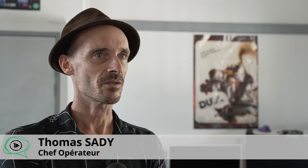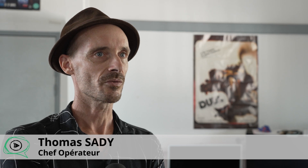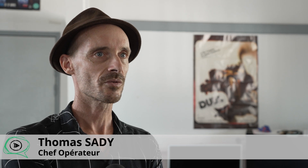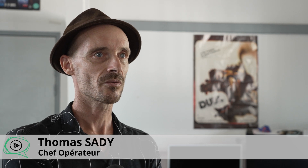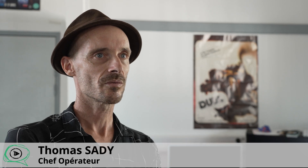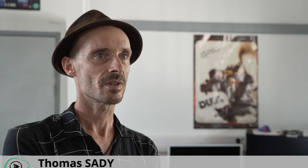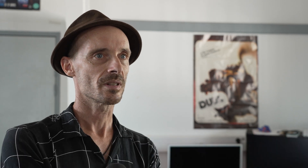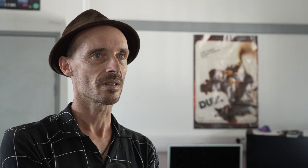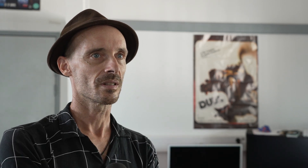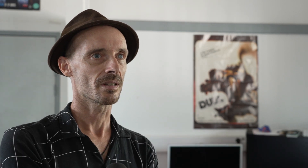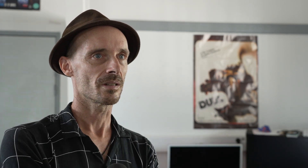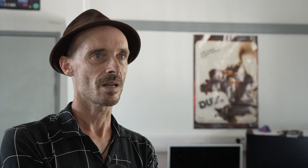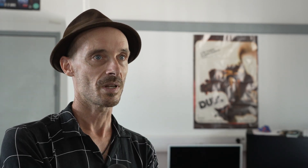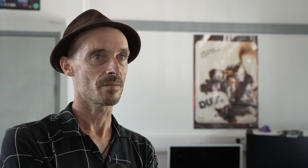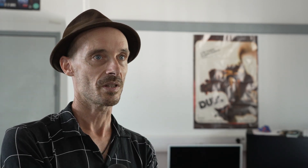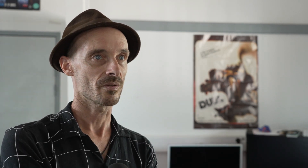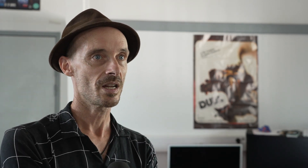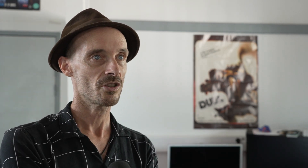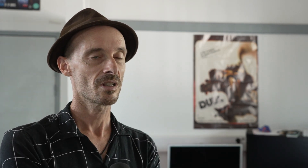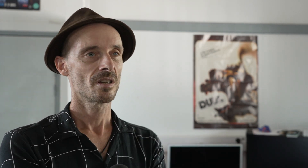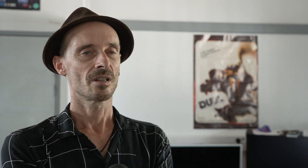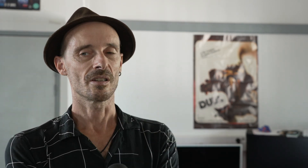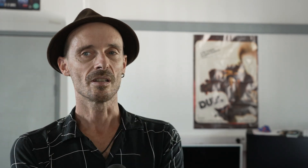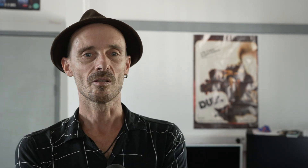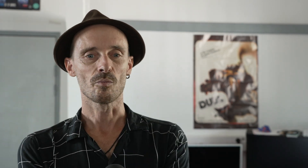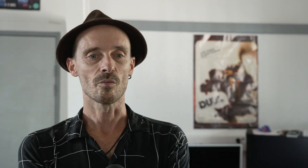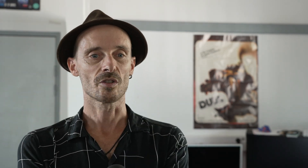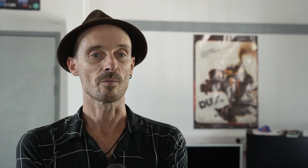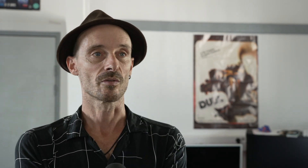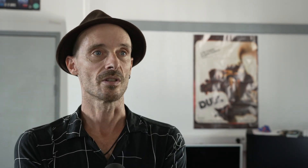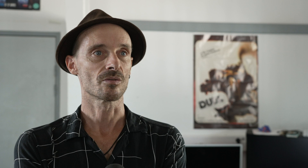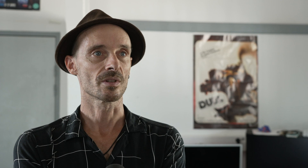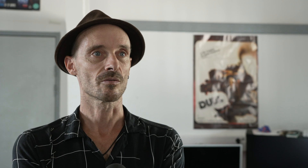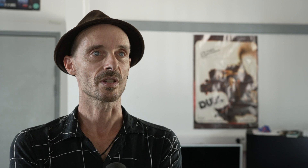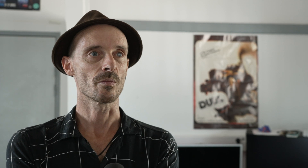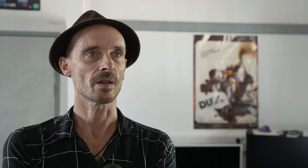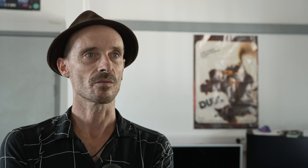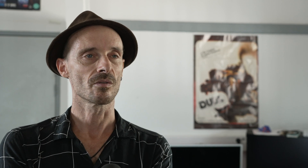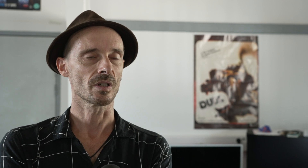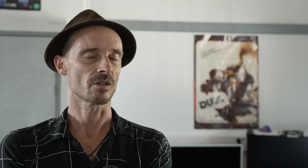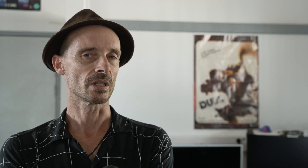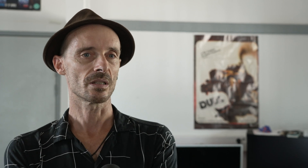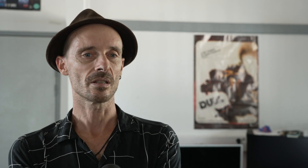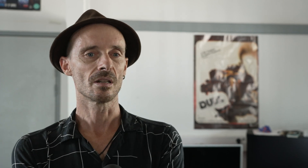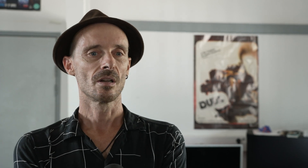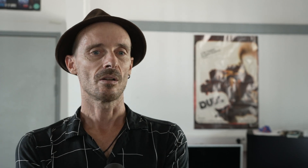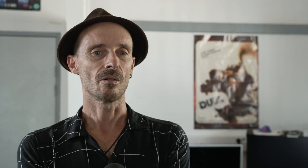en fonction de la place des personnages. Et moi, j'ai appris aussi des choses. Je ne savais pas que dans le langage des signes,